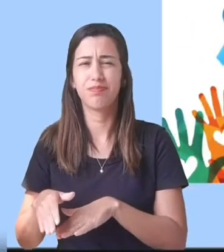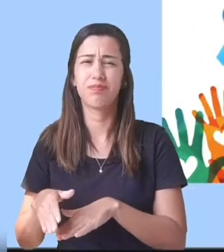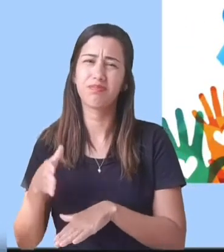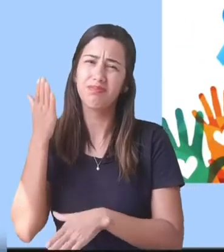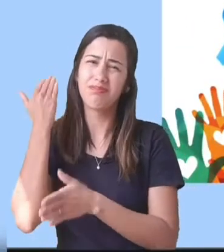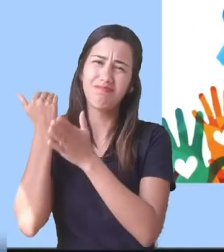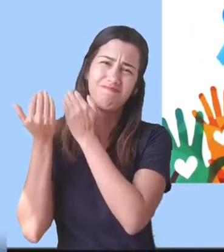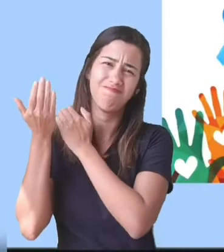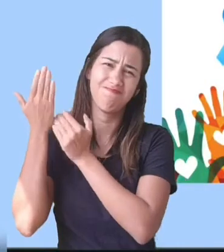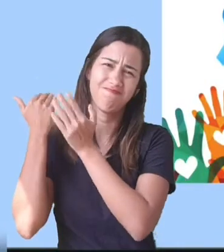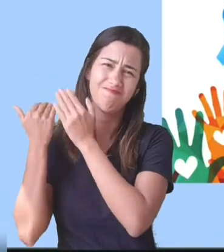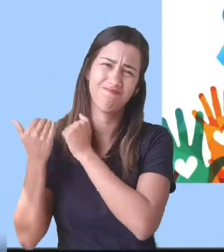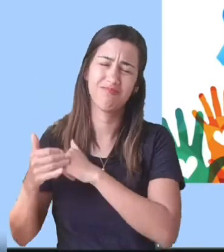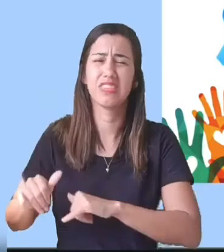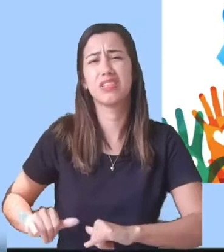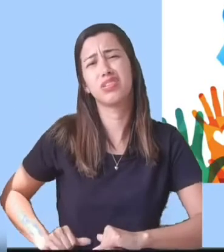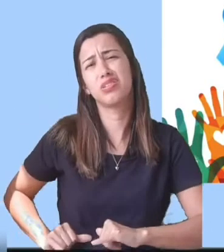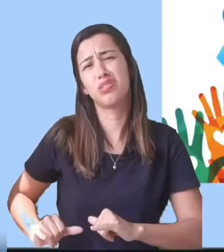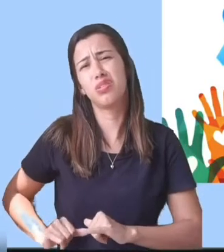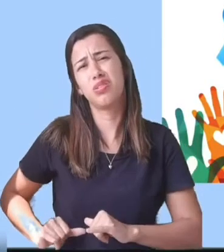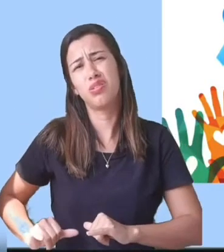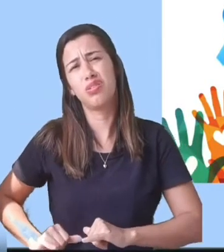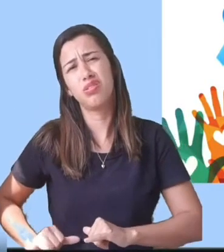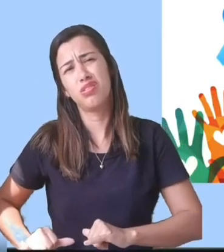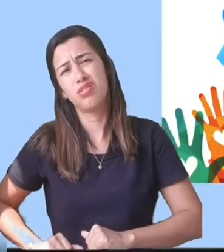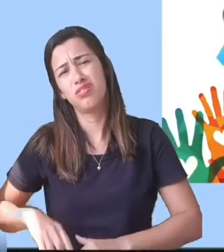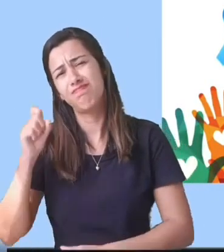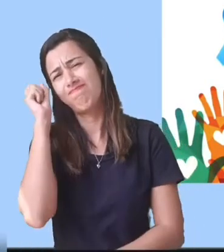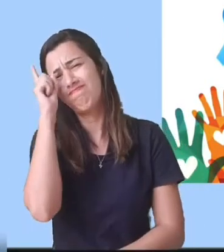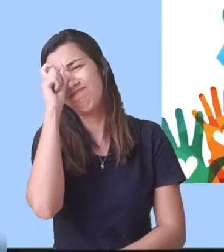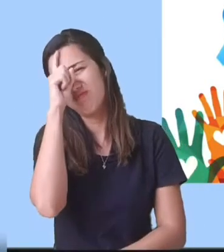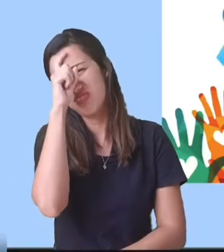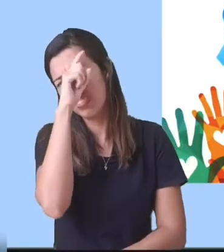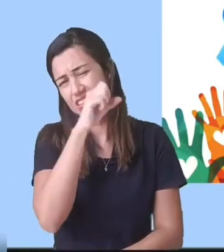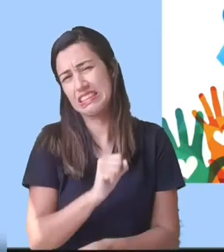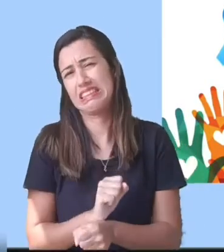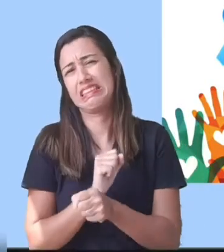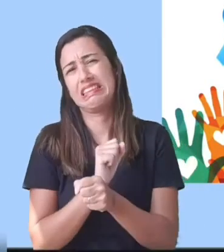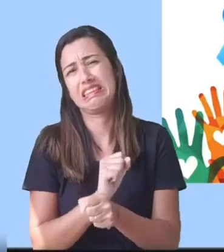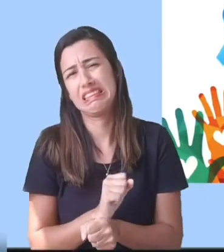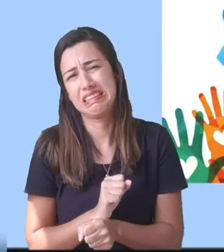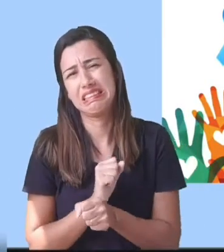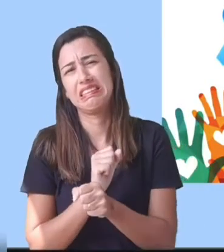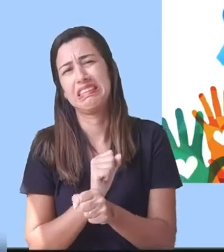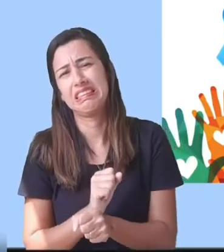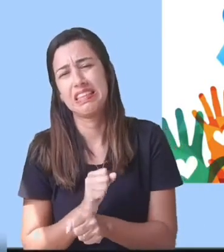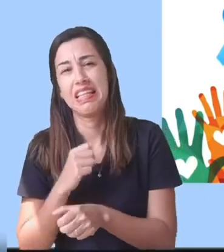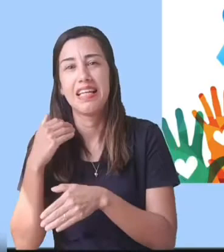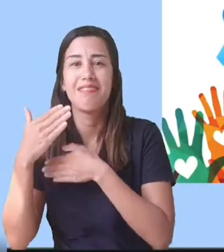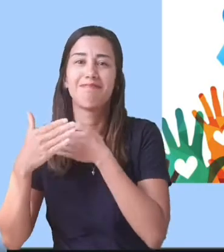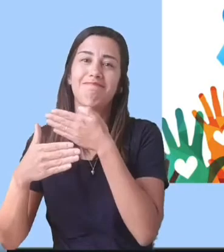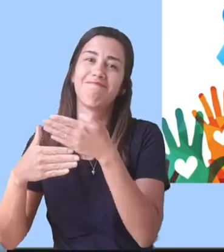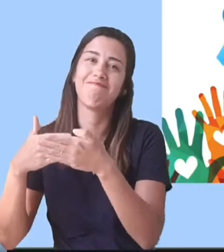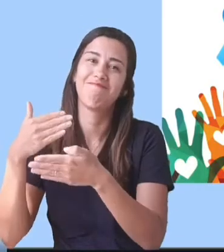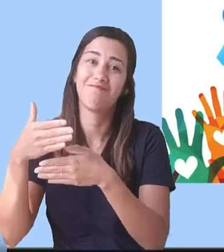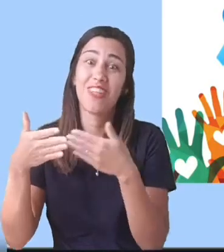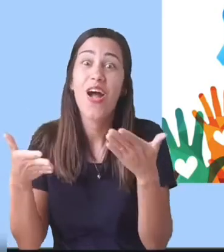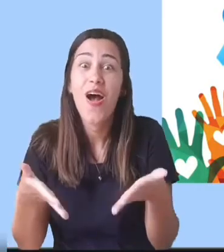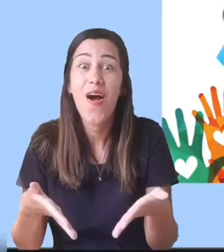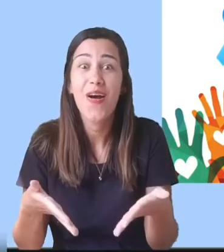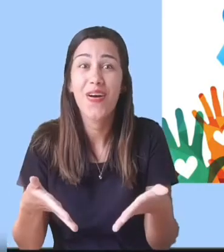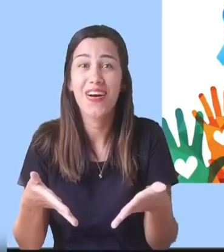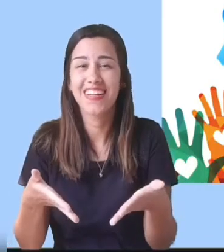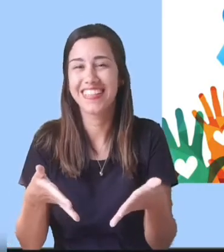O mês de setembro significa isso, recordar do passado, do sofrimento que eles tiveram, da proibição